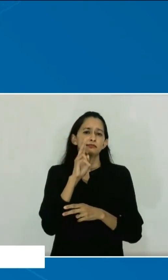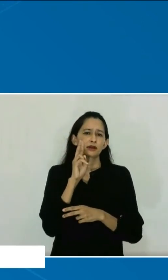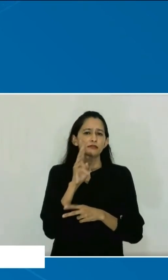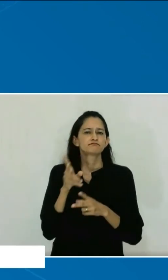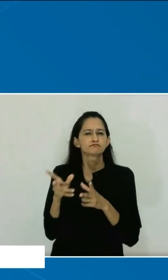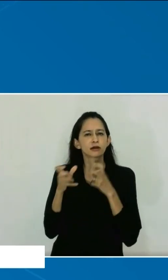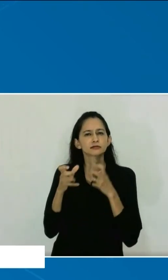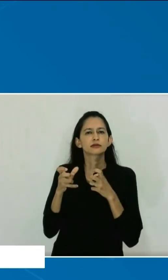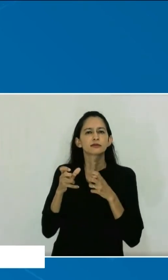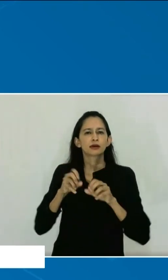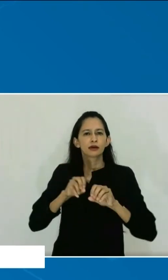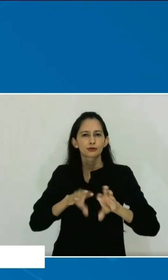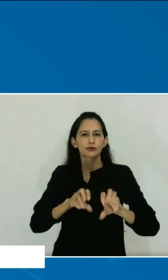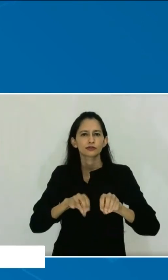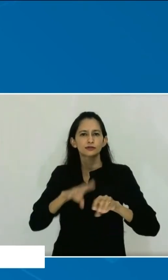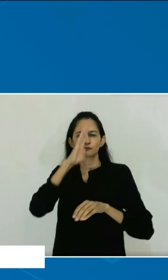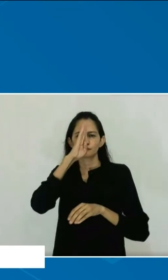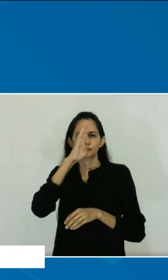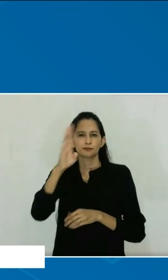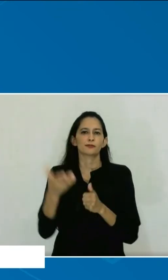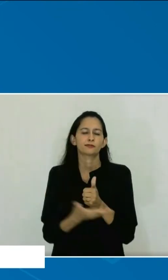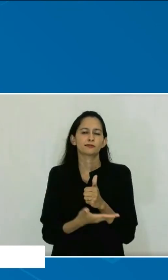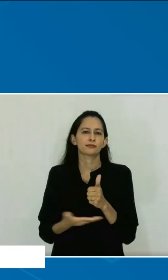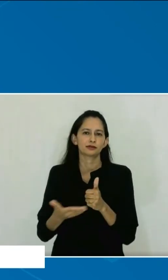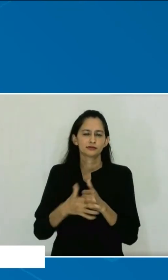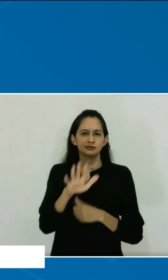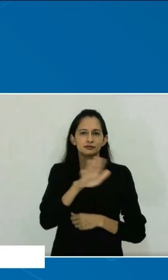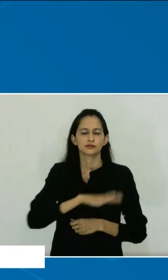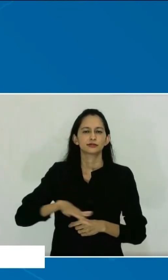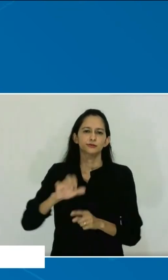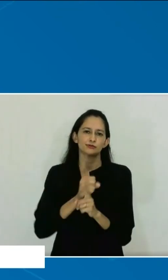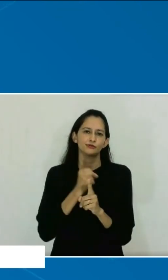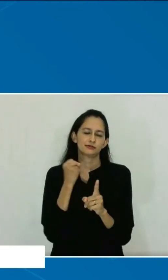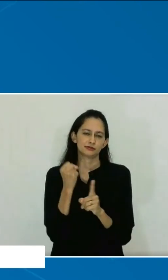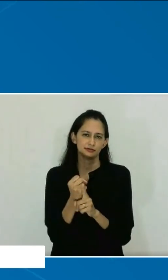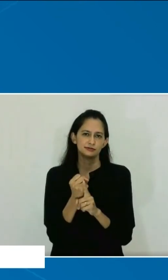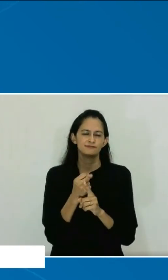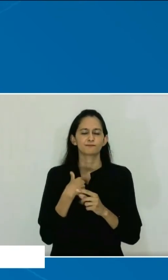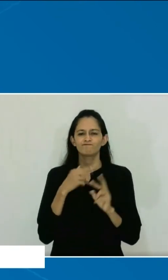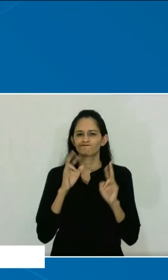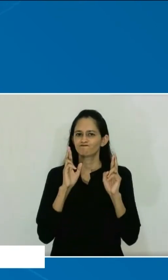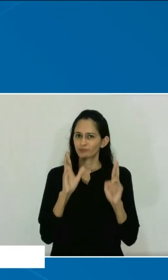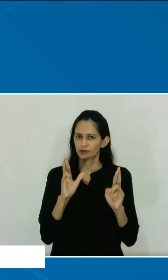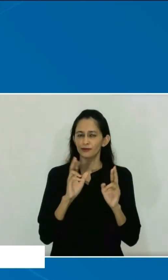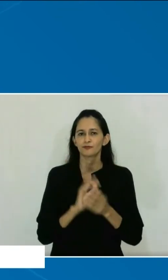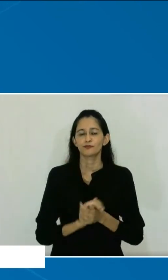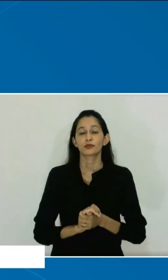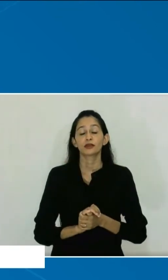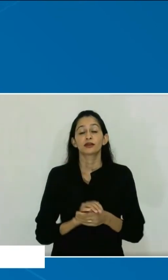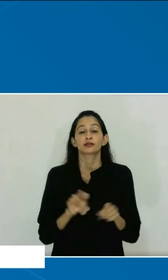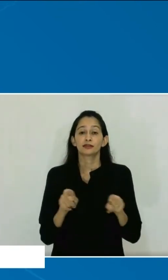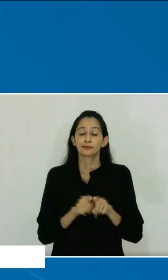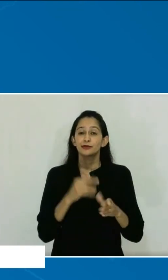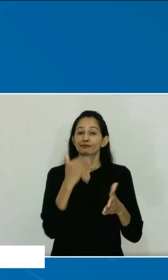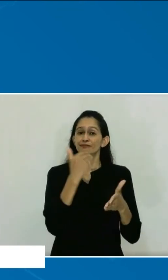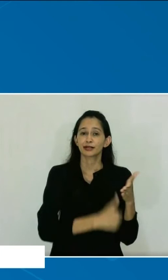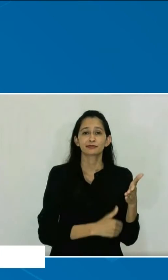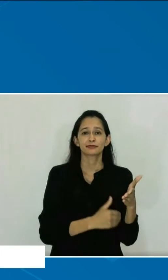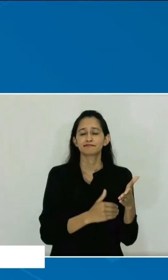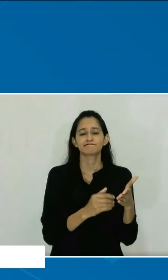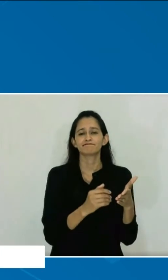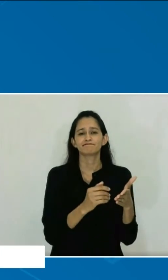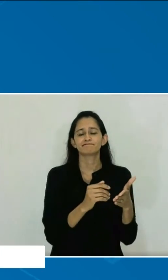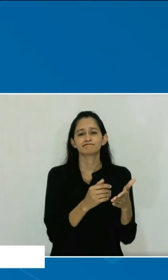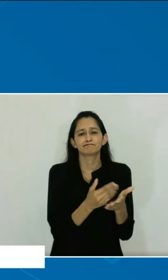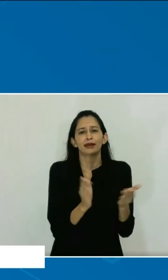pedra fundamental da nossa sociedade, e que esse possível corte ele não aconteça. Nós temos